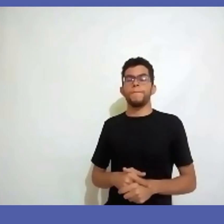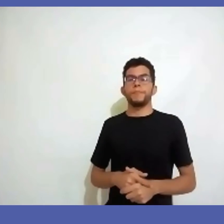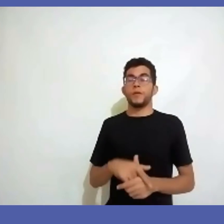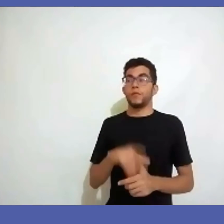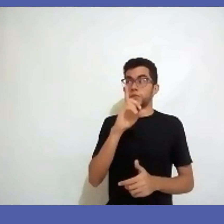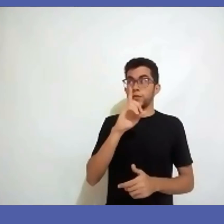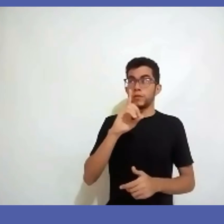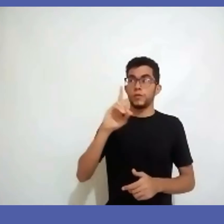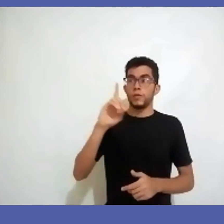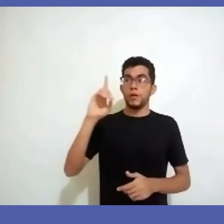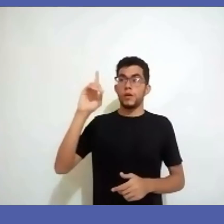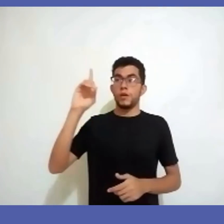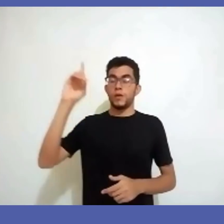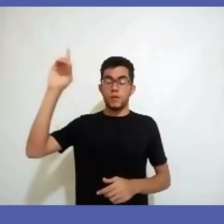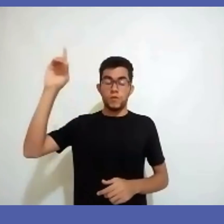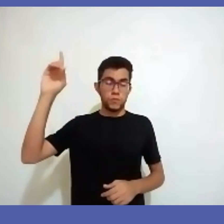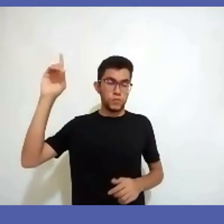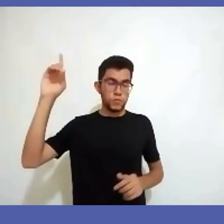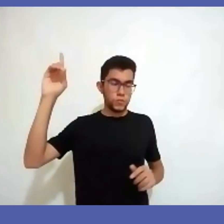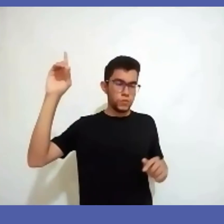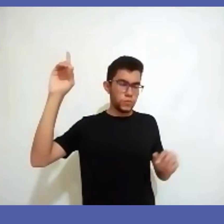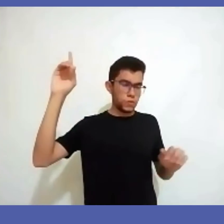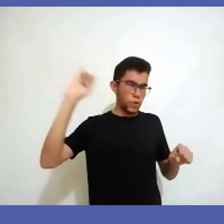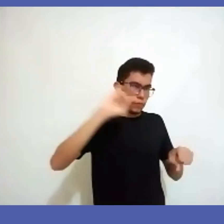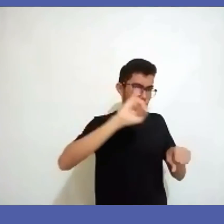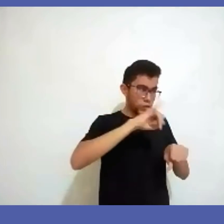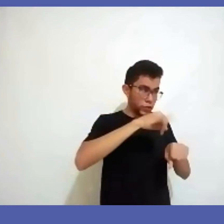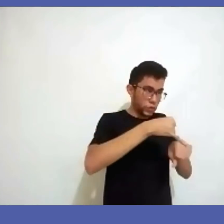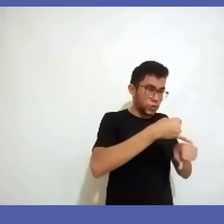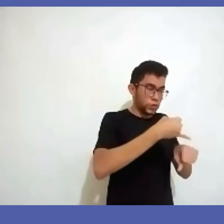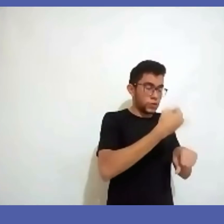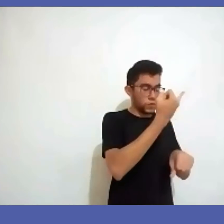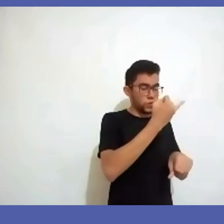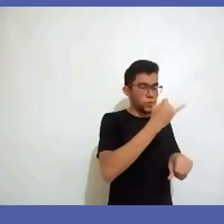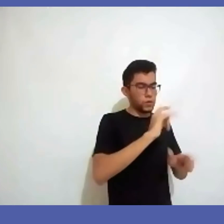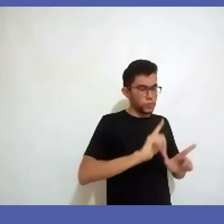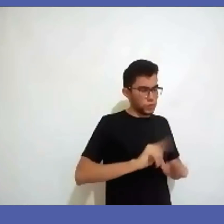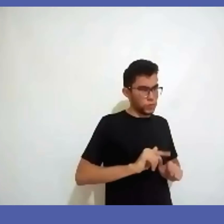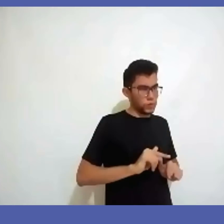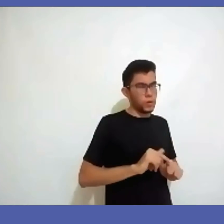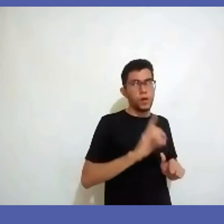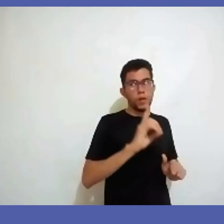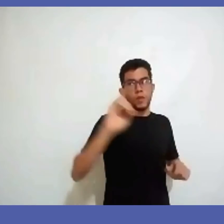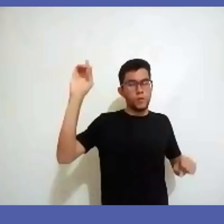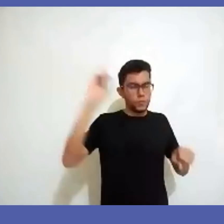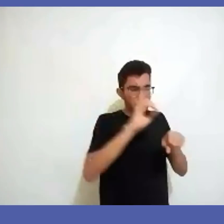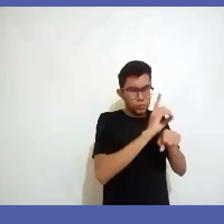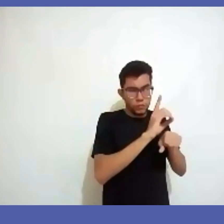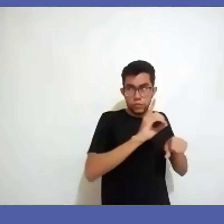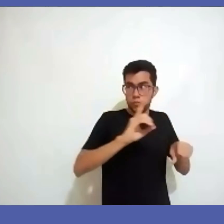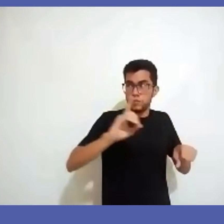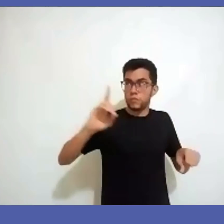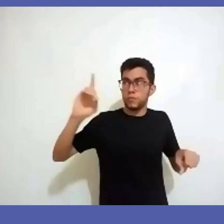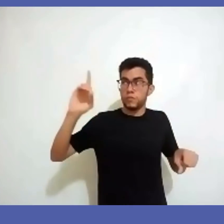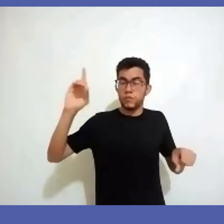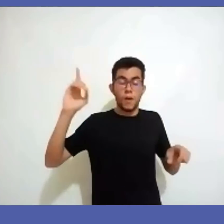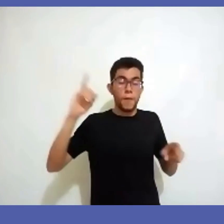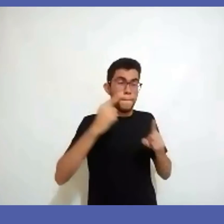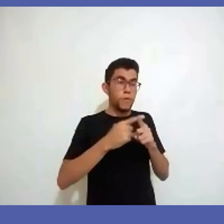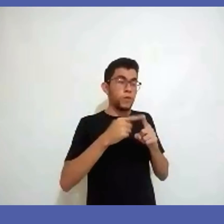abandonar Jerusalém, abandonar o templo, é a rebeldia,